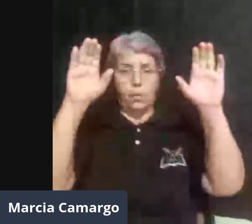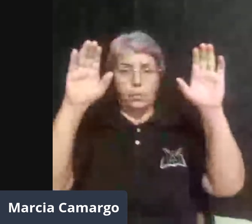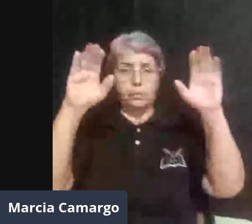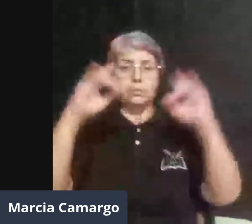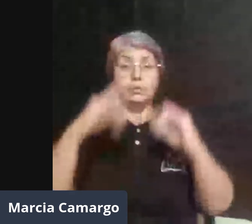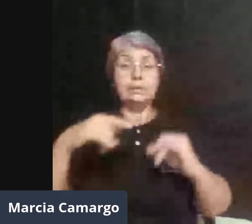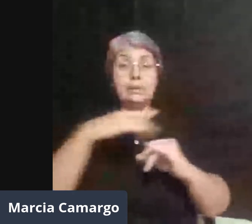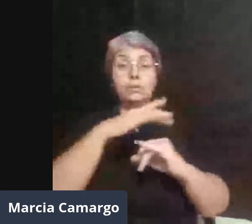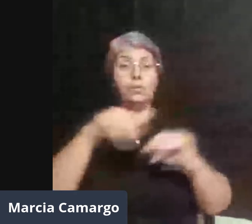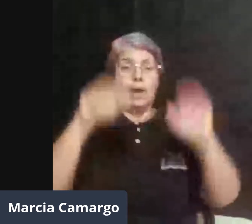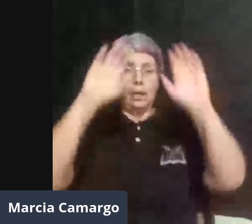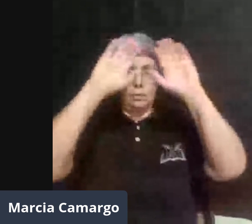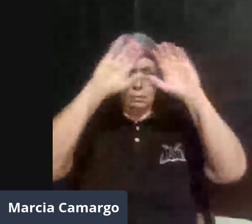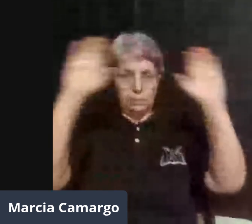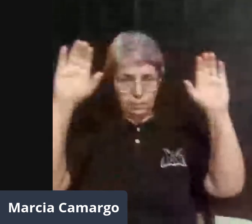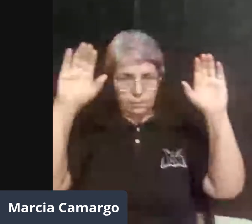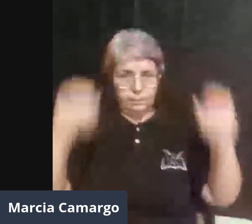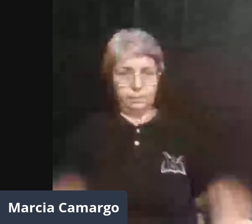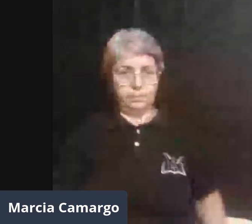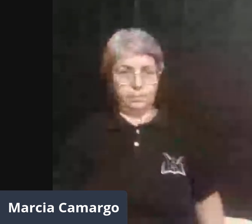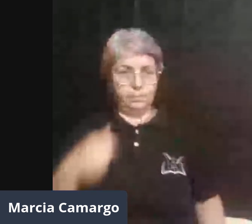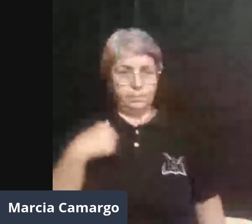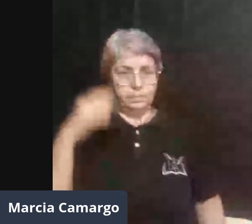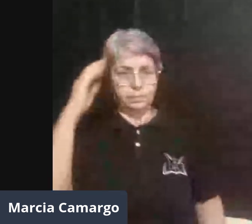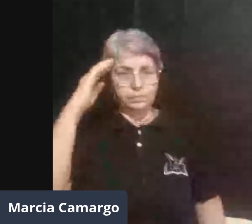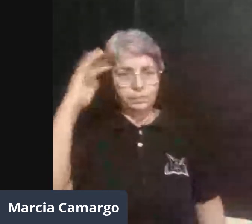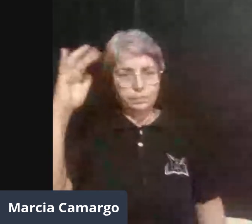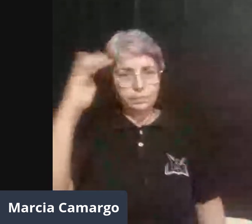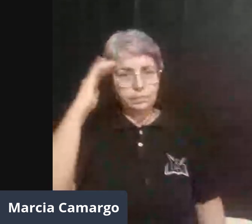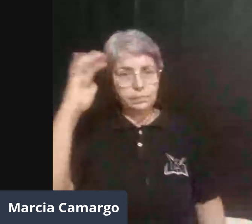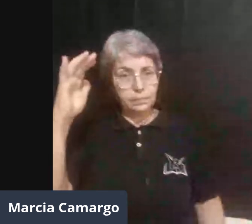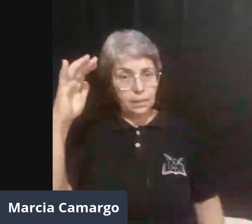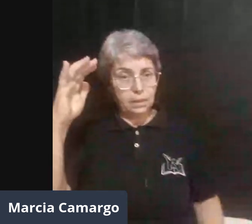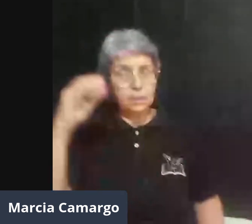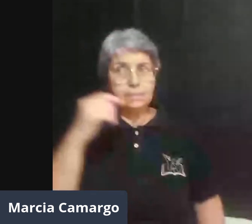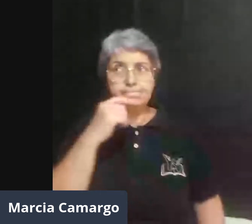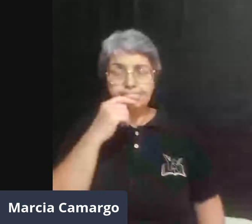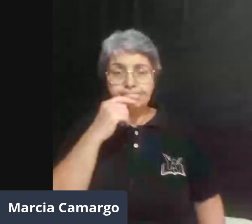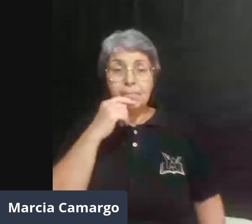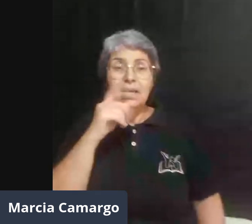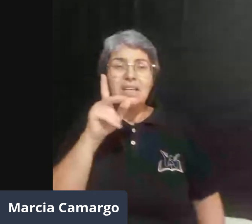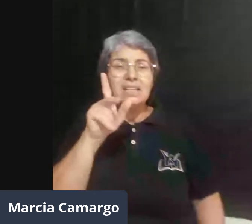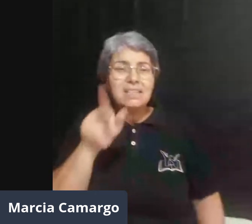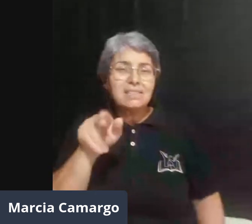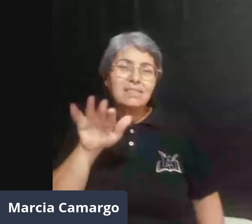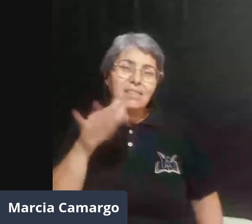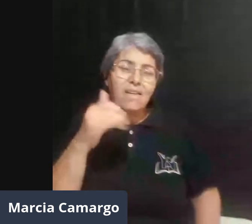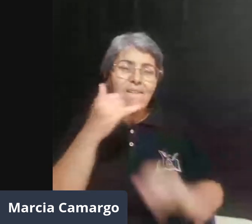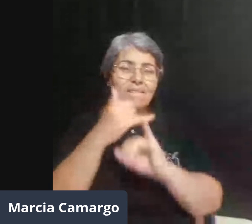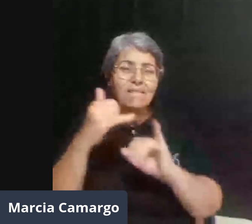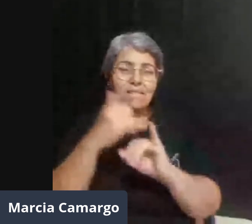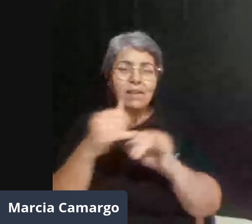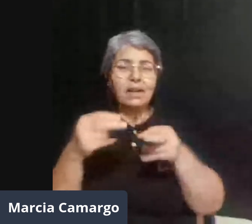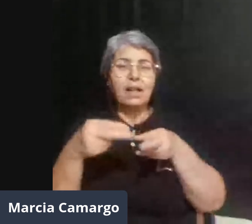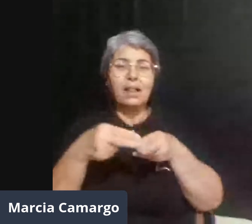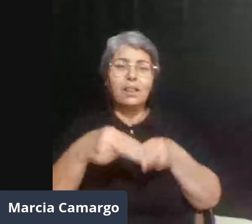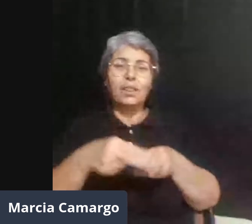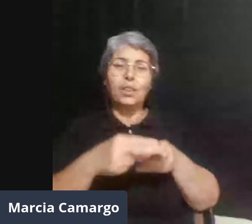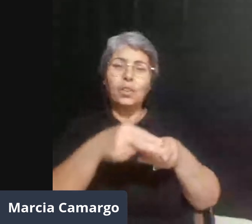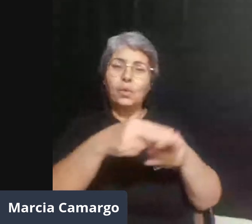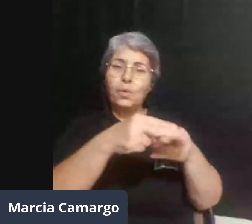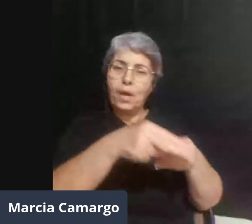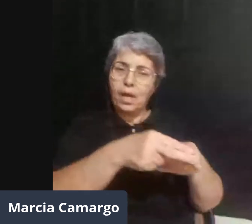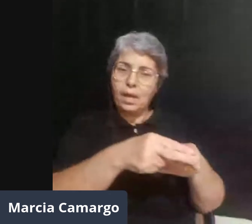Eu imagino que foi algo semelhante ao que aconteceu com Noé e a sua família. Essas pessoas